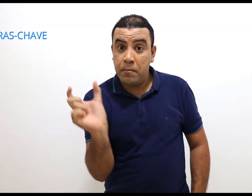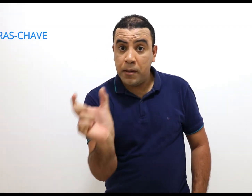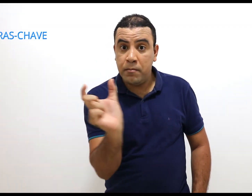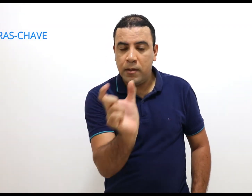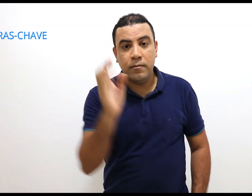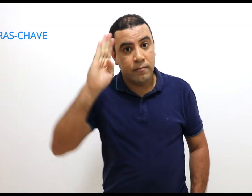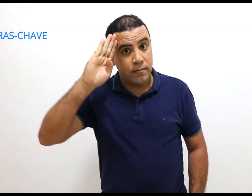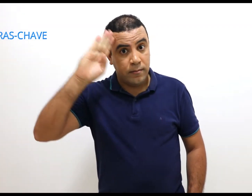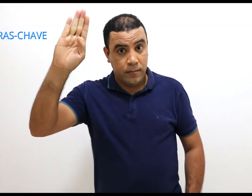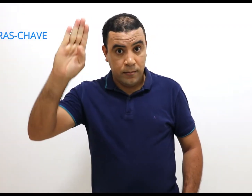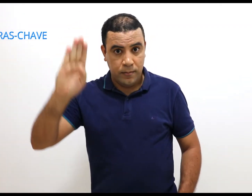Palavra-chave: